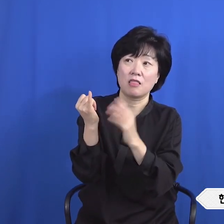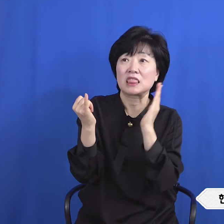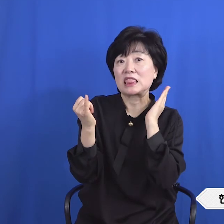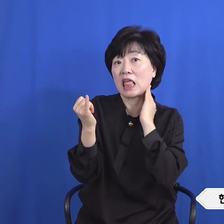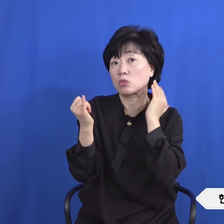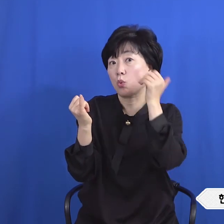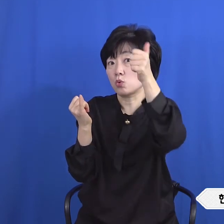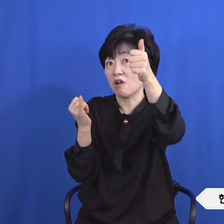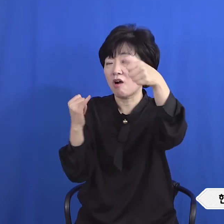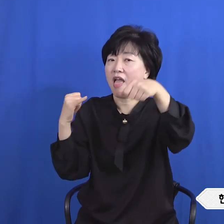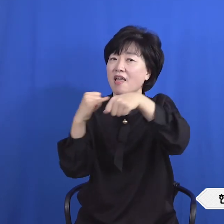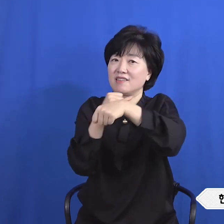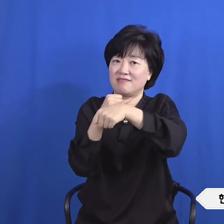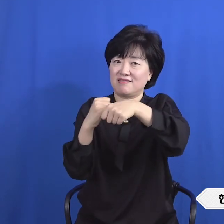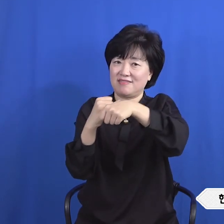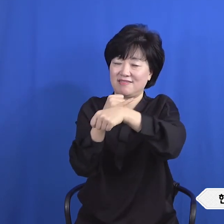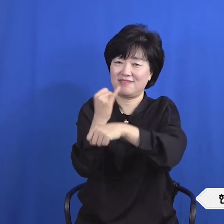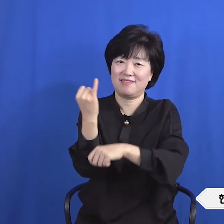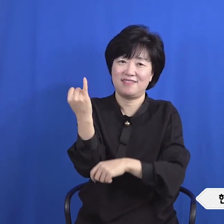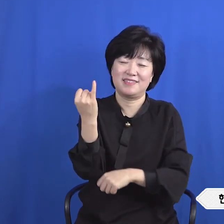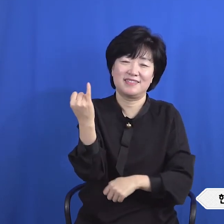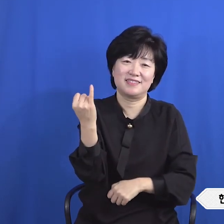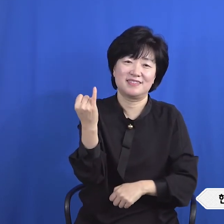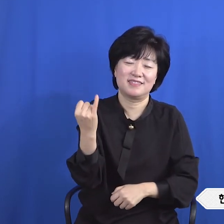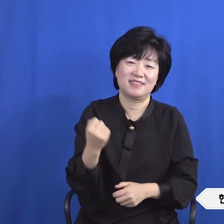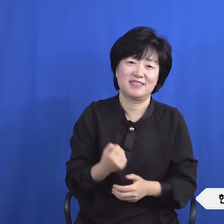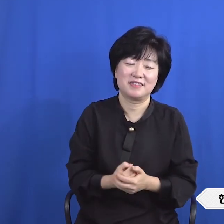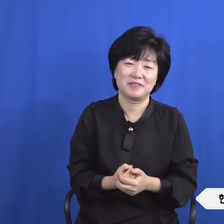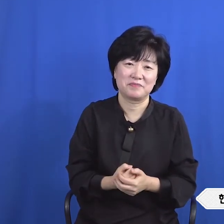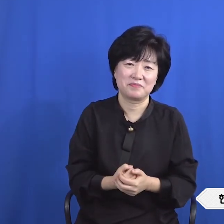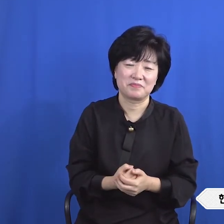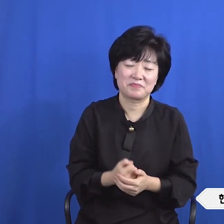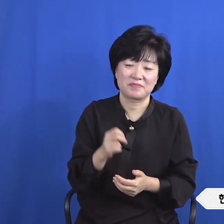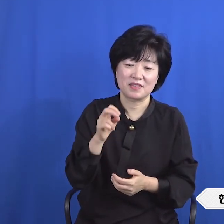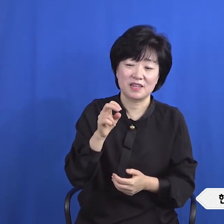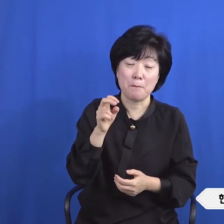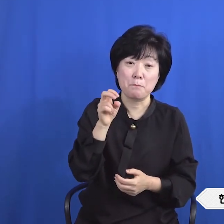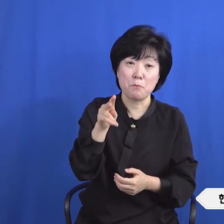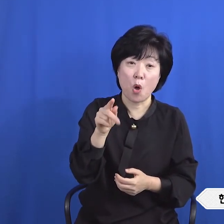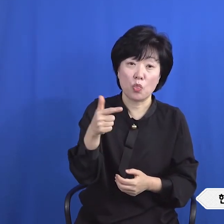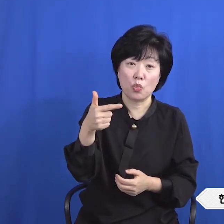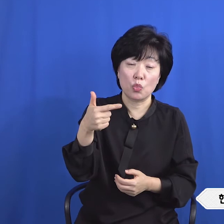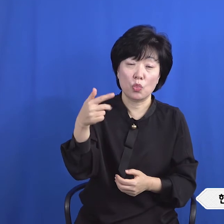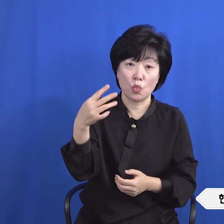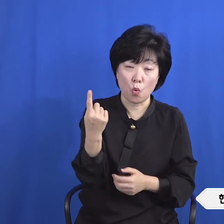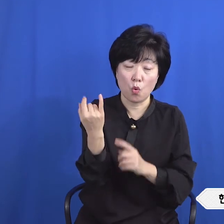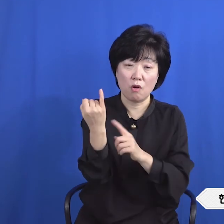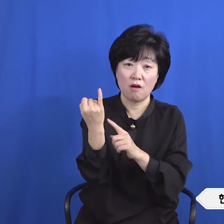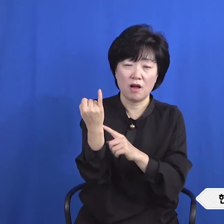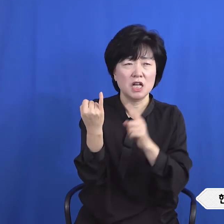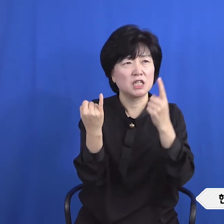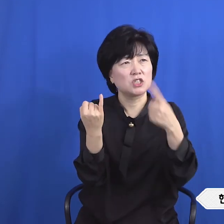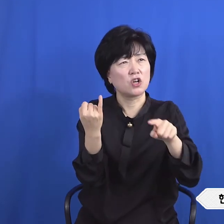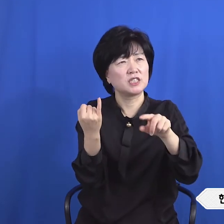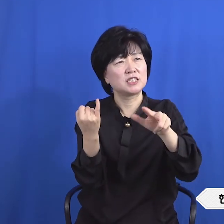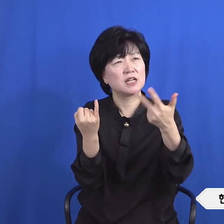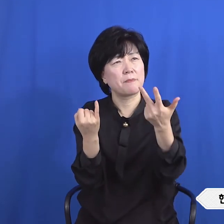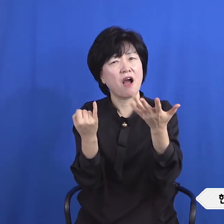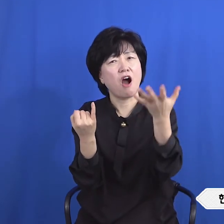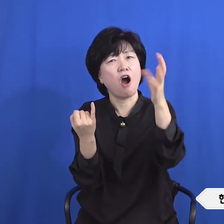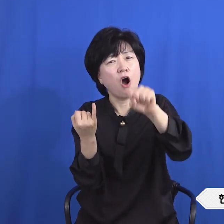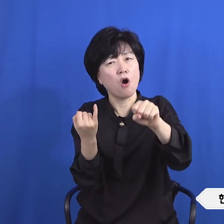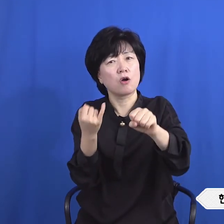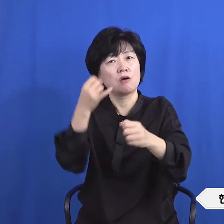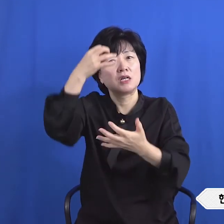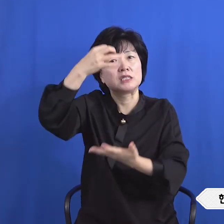대통령을 애인으로 삼고 살았던 여자입니다. 그 메릴린 먼로가 우리 돈으로 1,700억